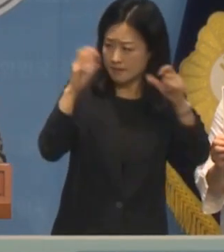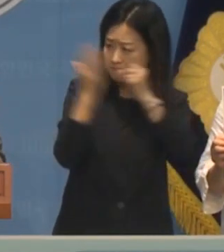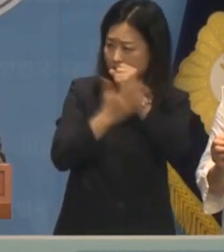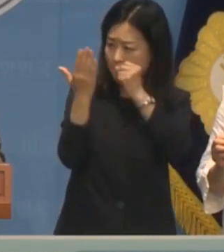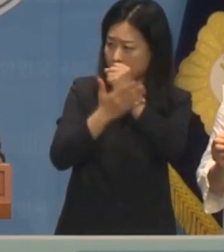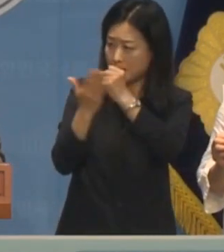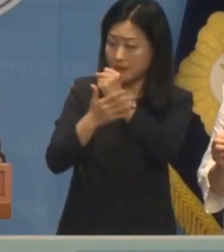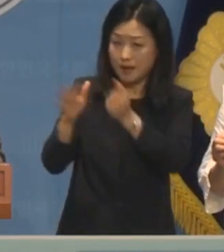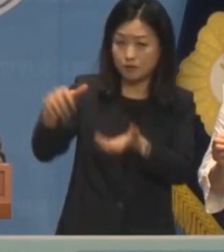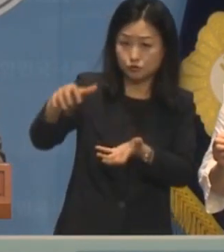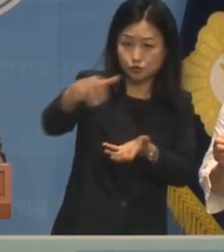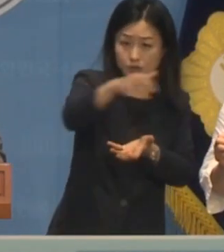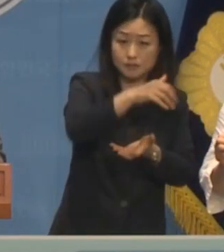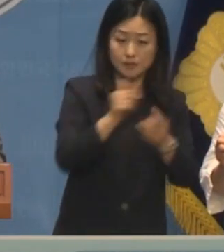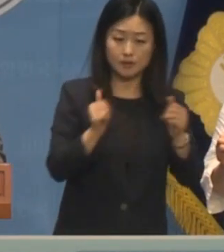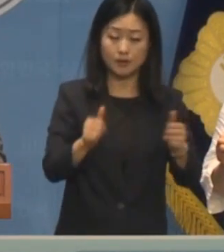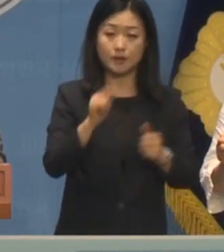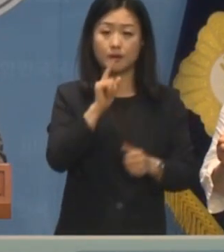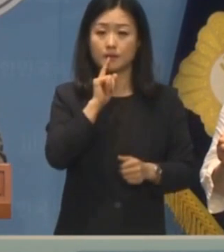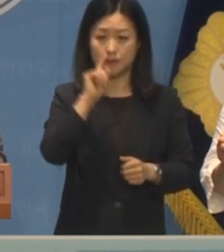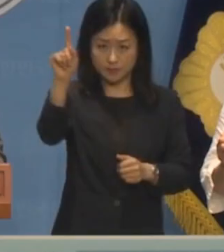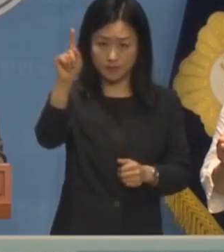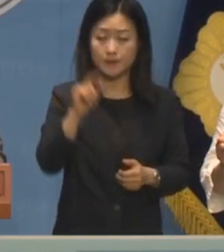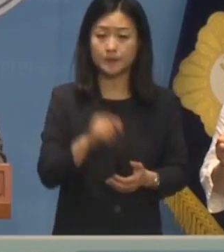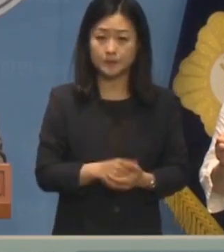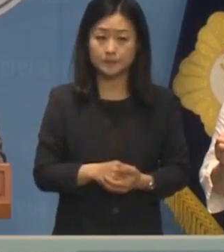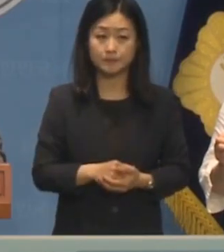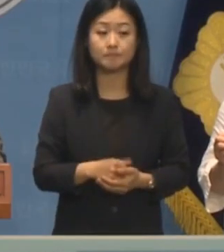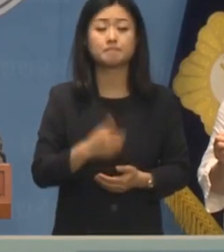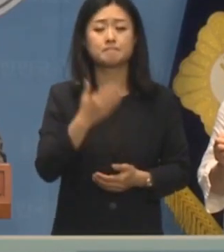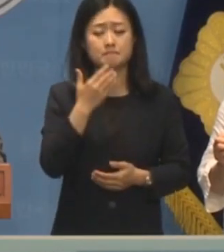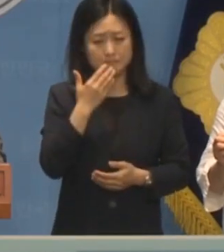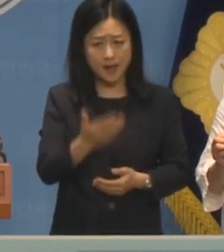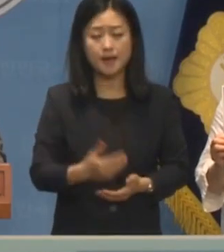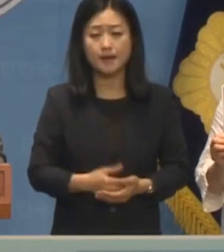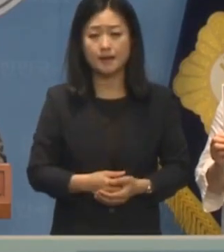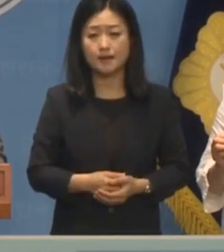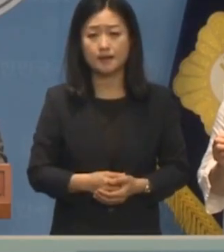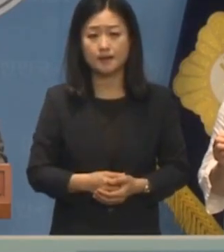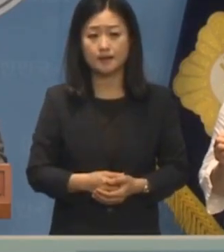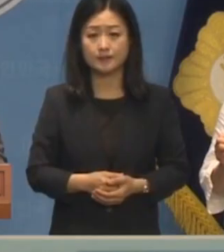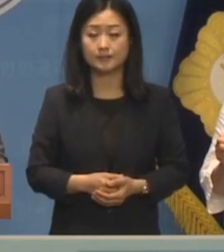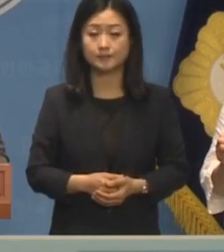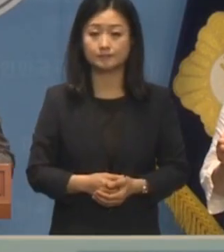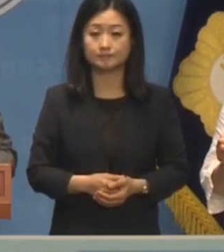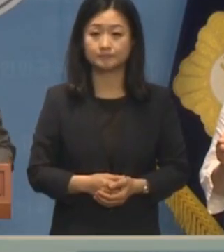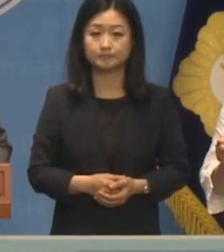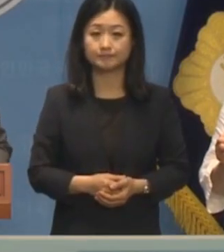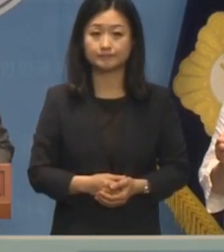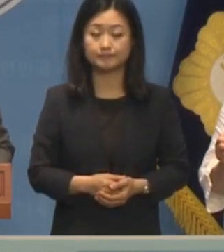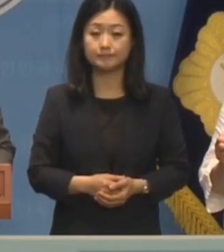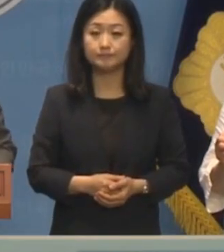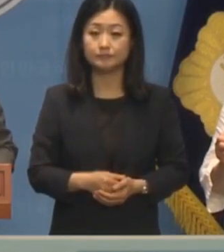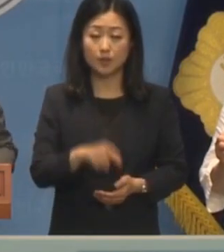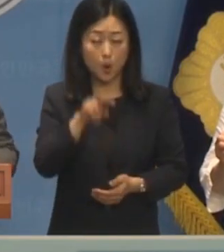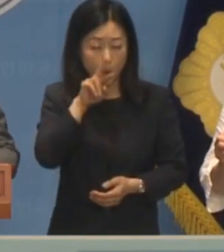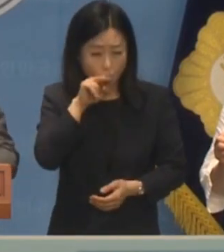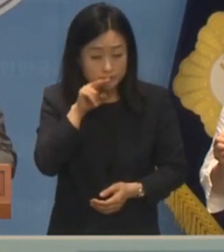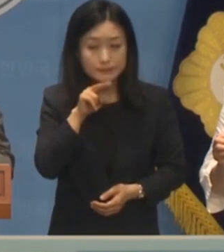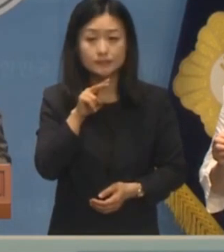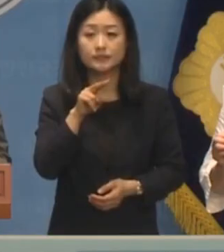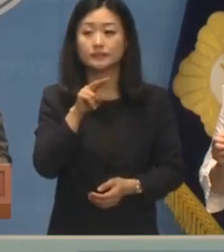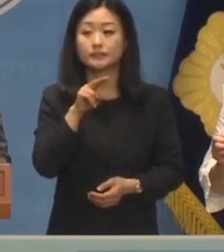모조리 수집해서 법적 조치 취하도록 하겠습니다. 할 수 있는 모든 것을 다해서 대응하겠습니다. 그러니